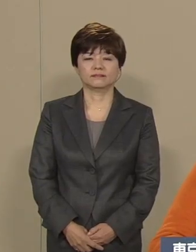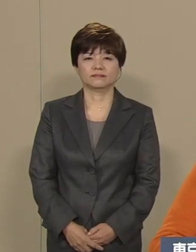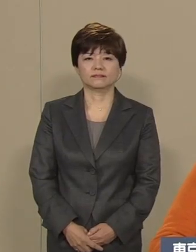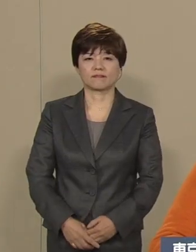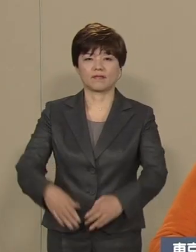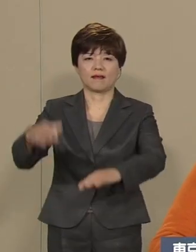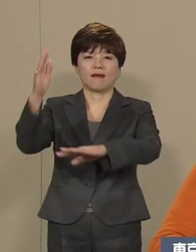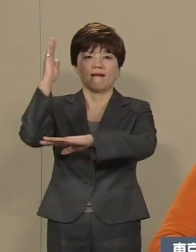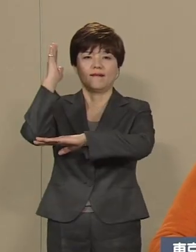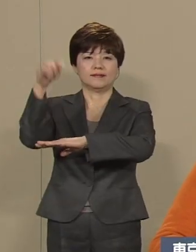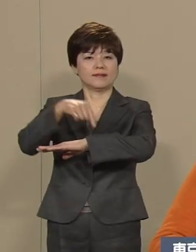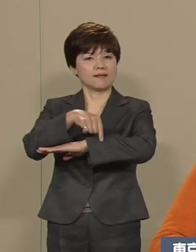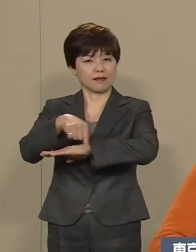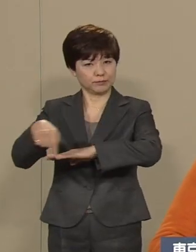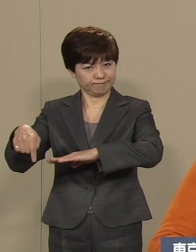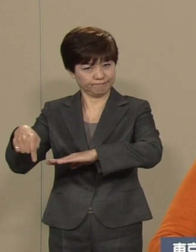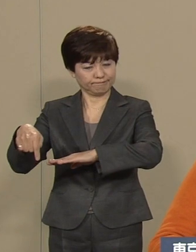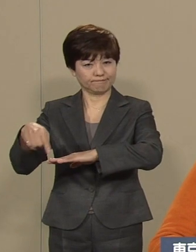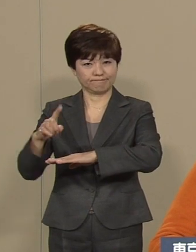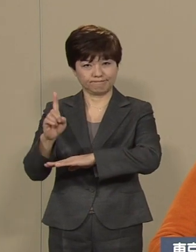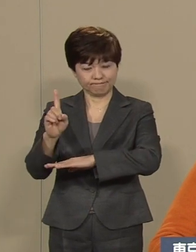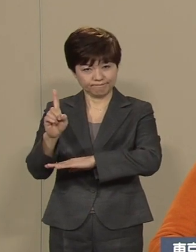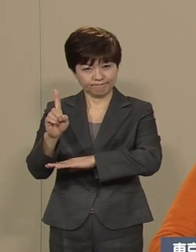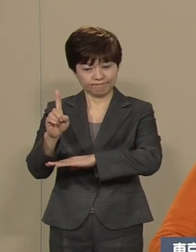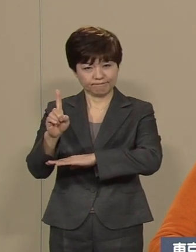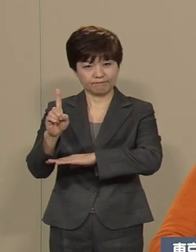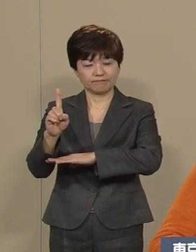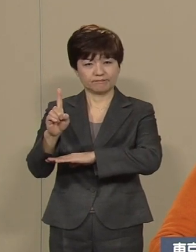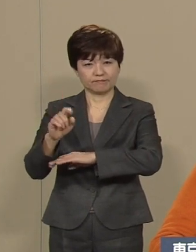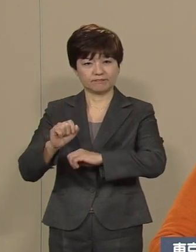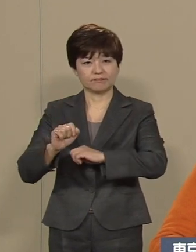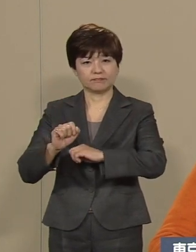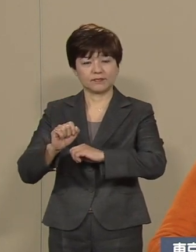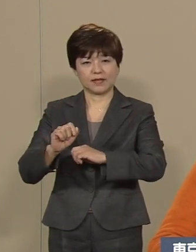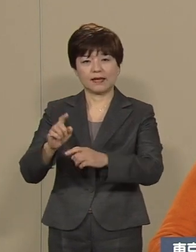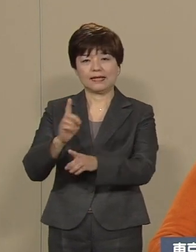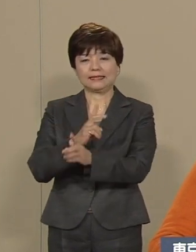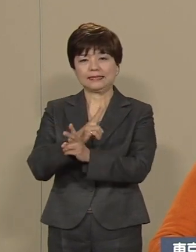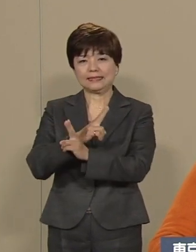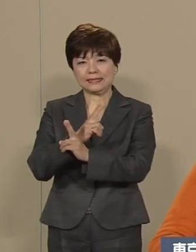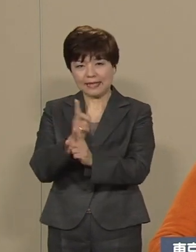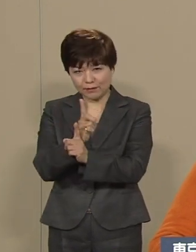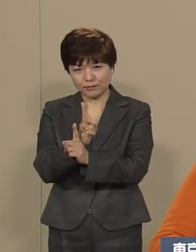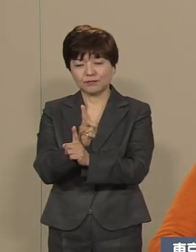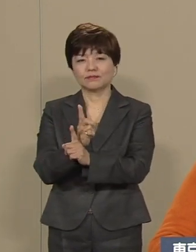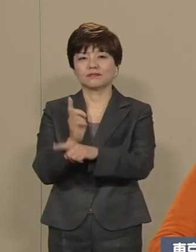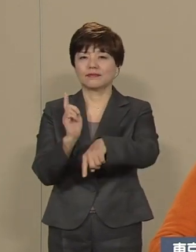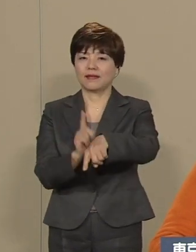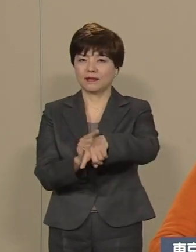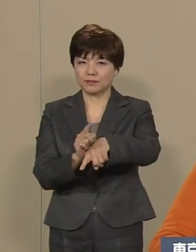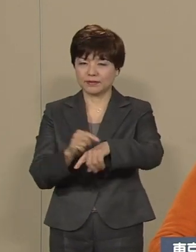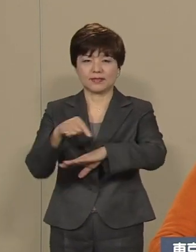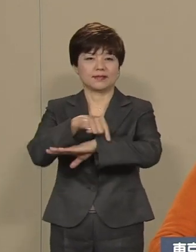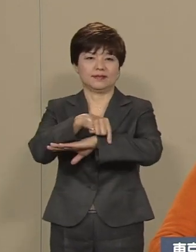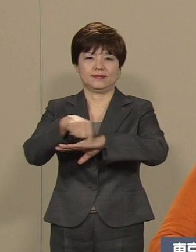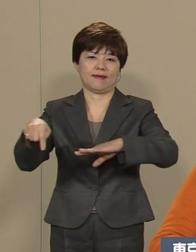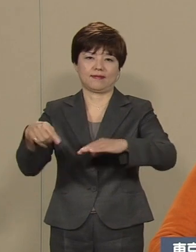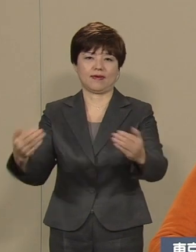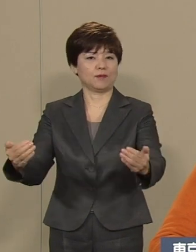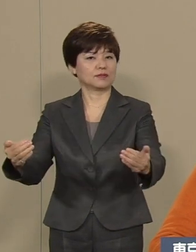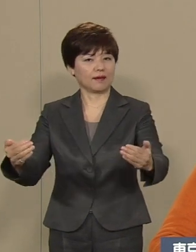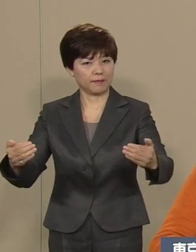制作はやるタイムにえ設計しなければ